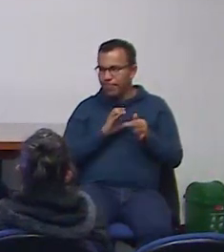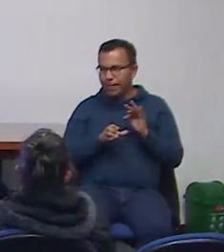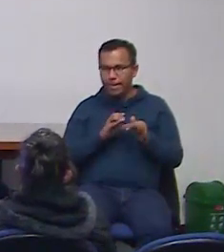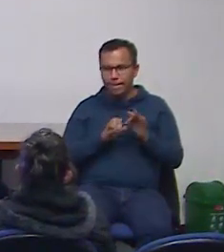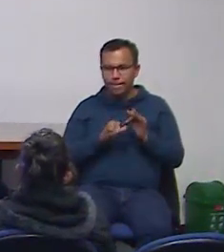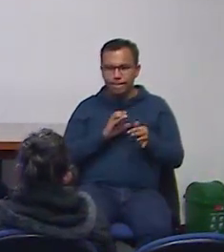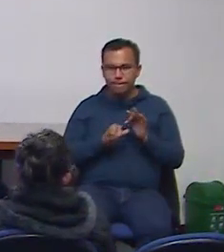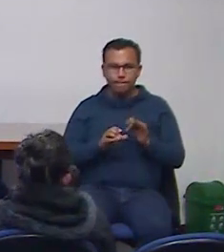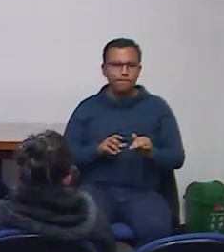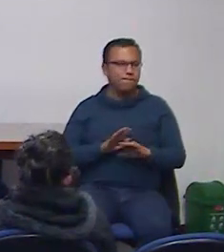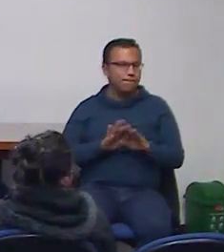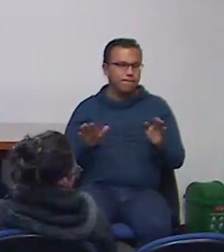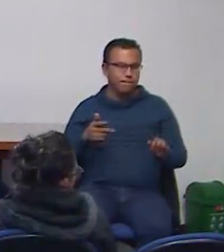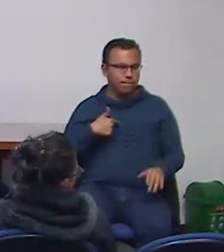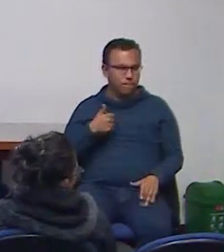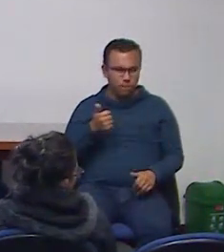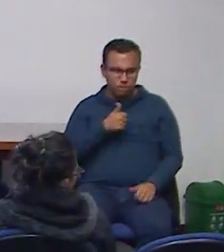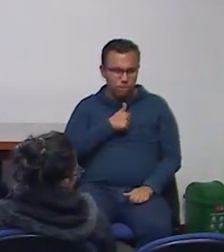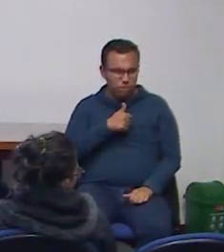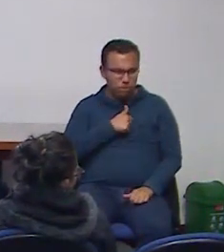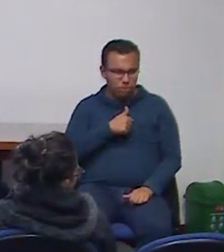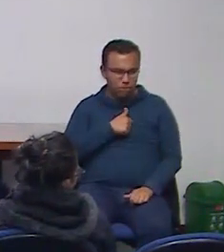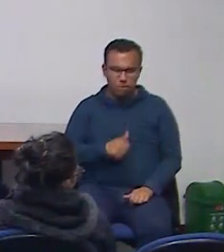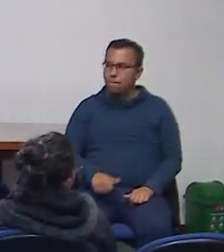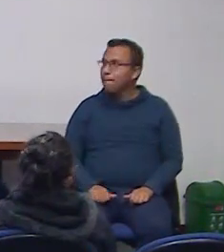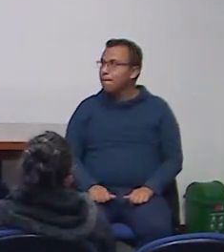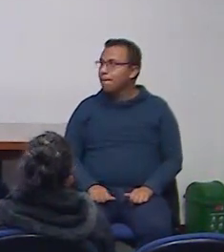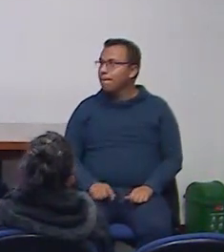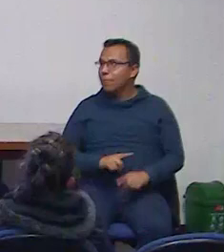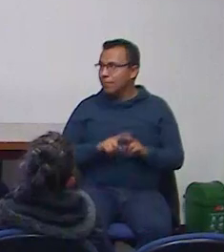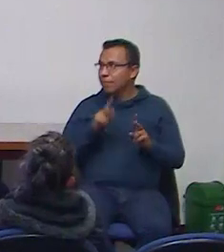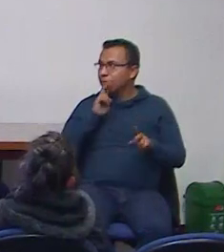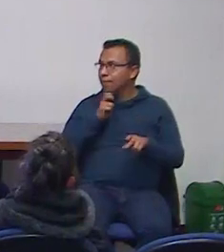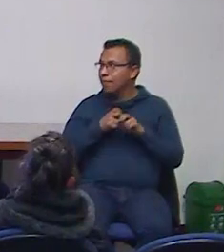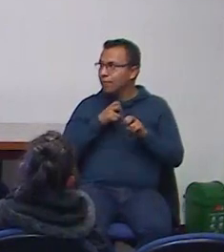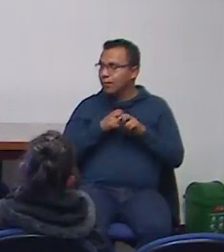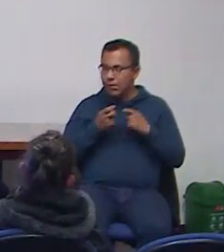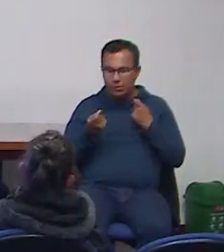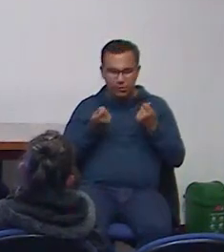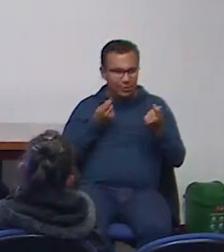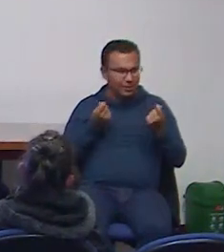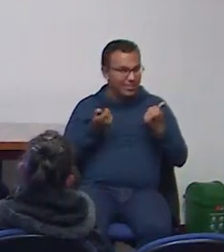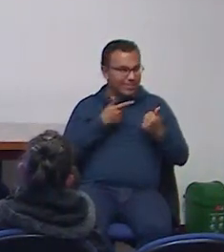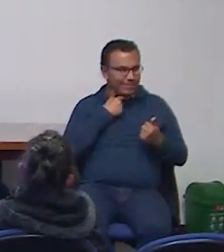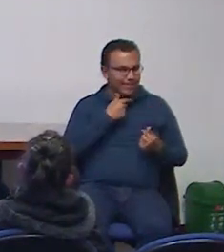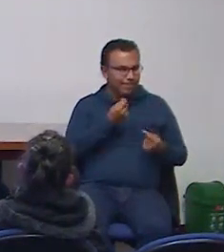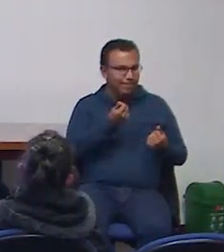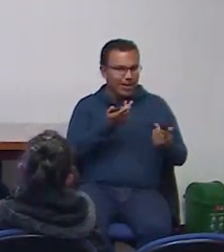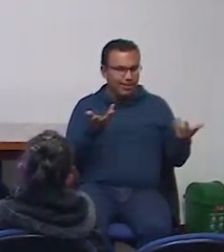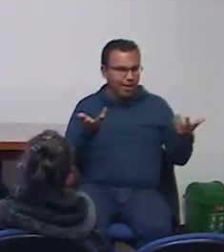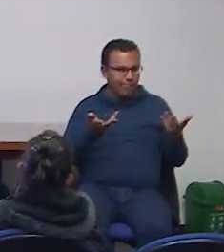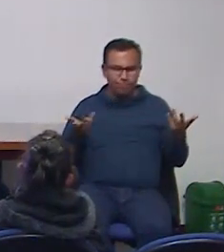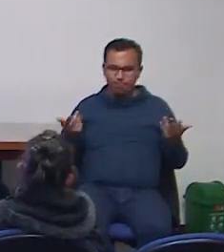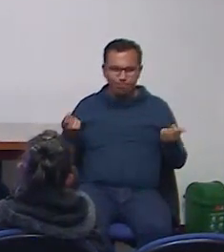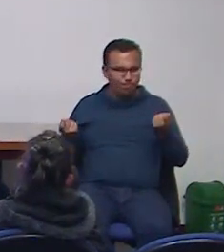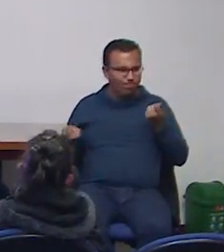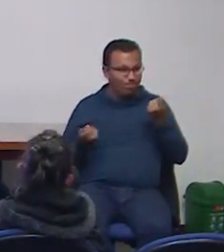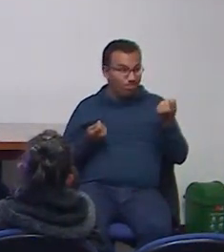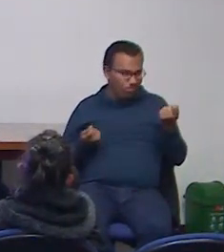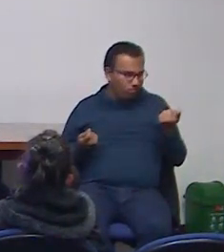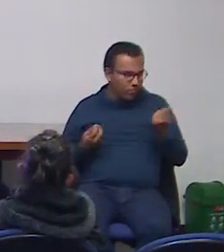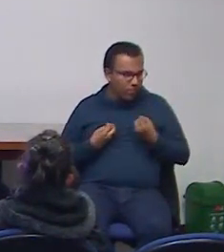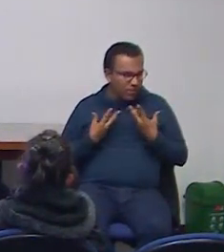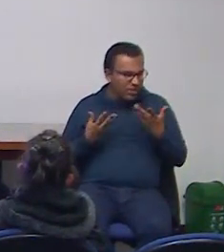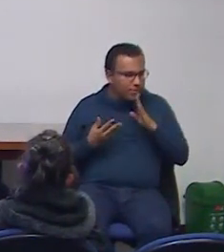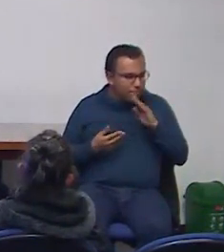Este es un proyecto autosostenible y es complicado conseguir los recursos Sí porque literalmente pues es